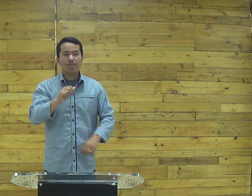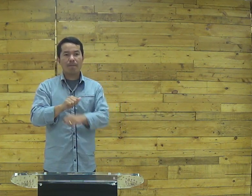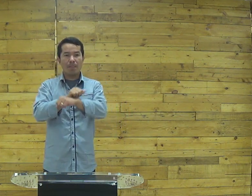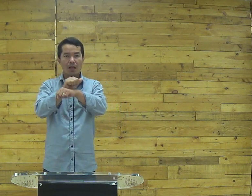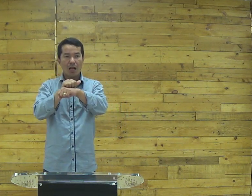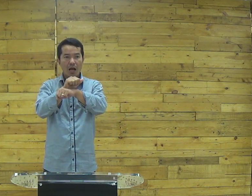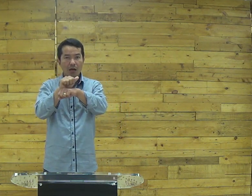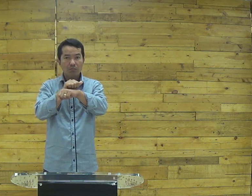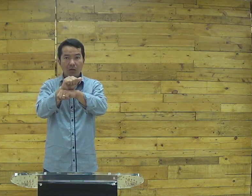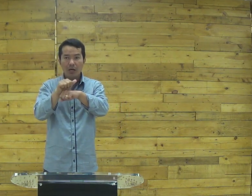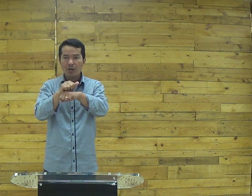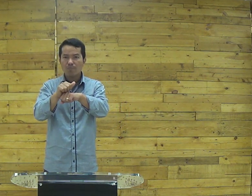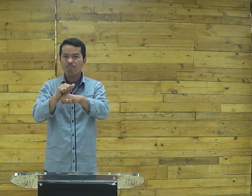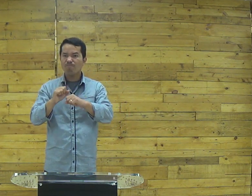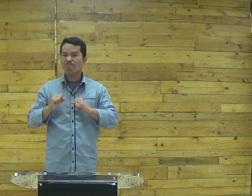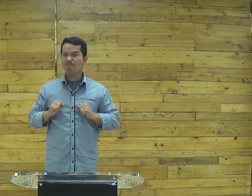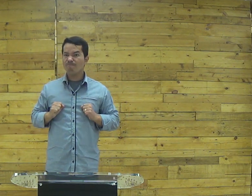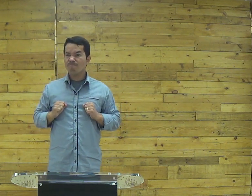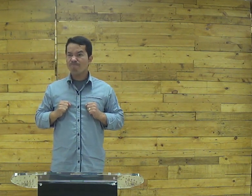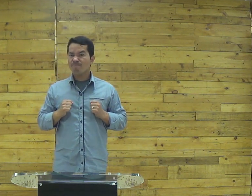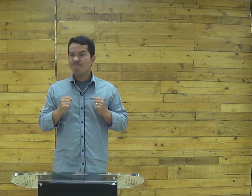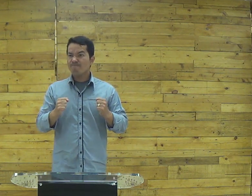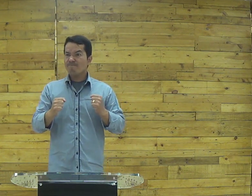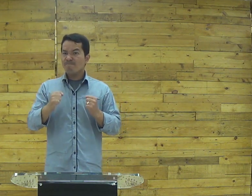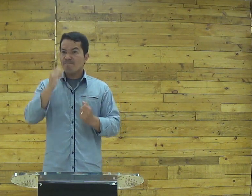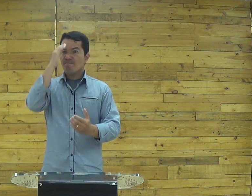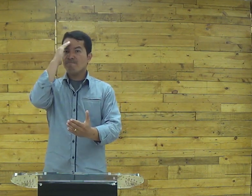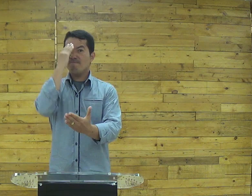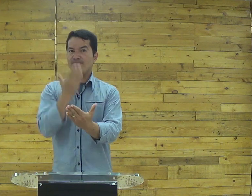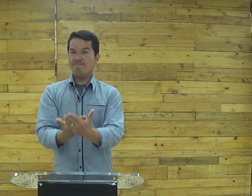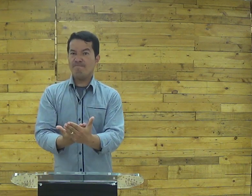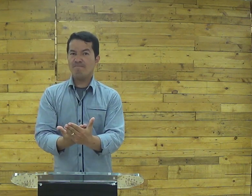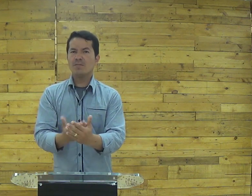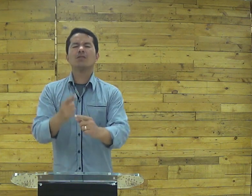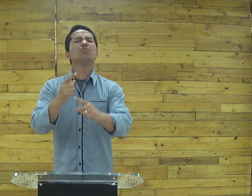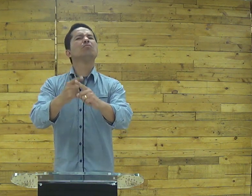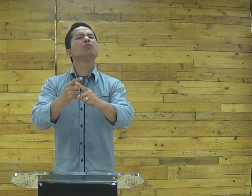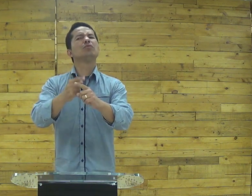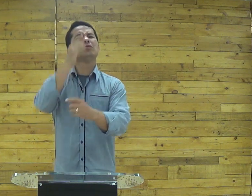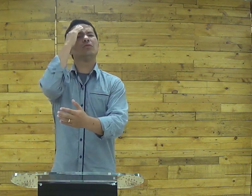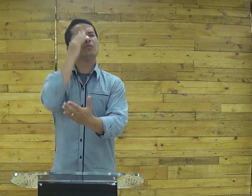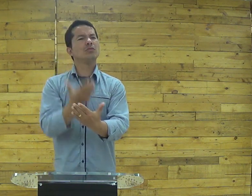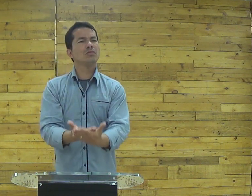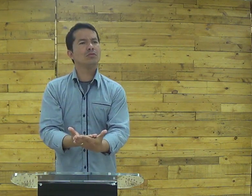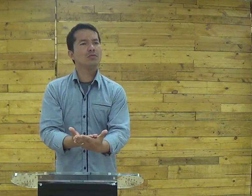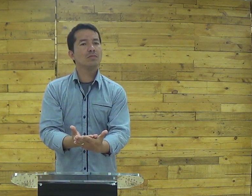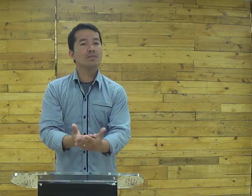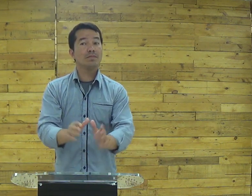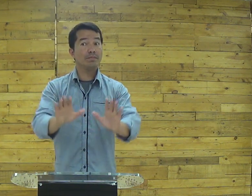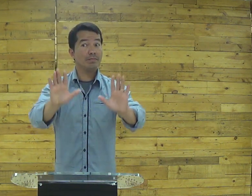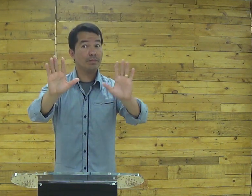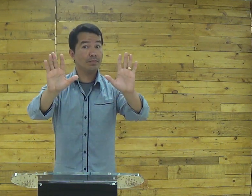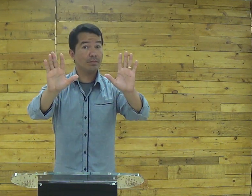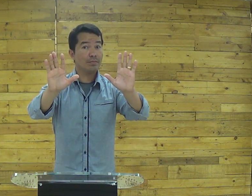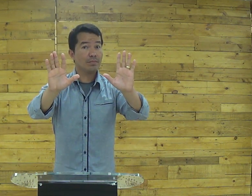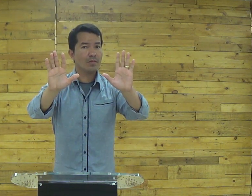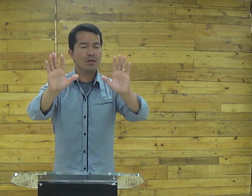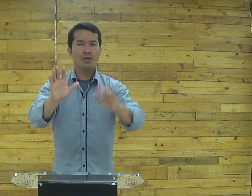na dificuldade que Abraão teve que enfrentar, a coragem e a fé deste homem. Mas o